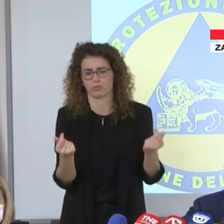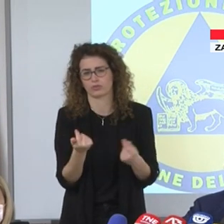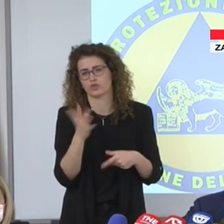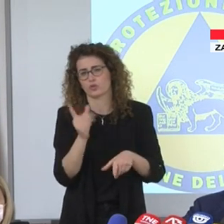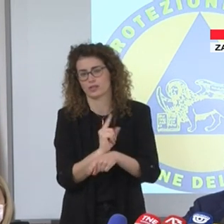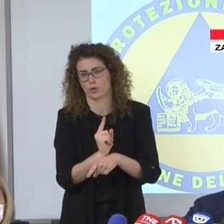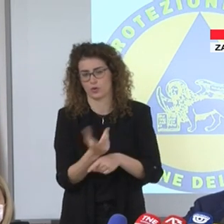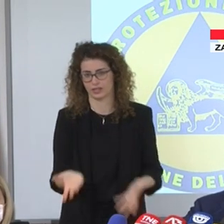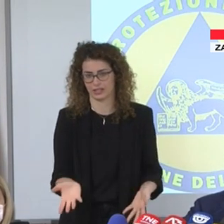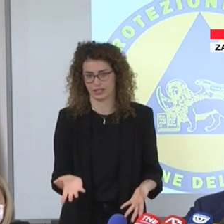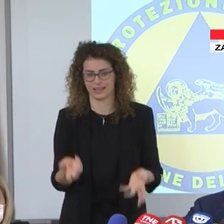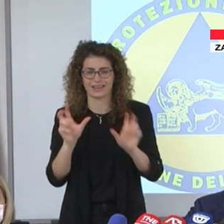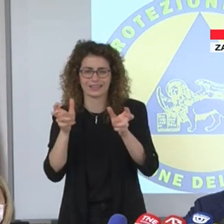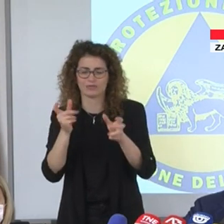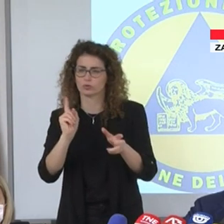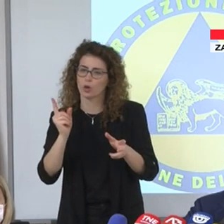che lui sia,